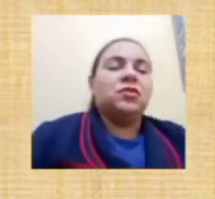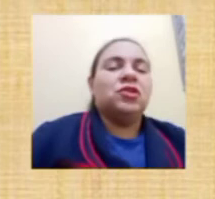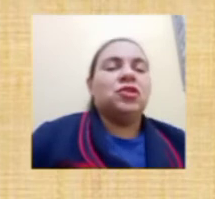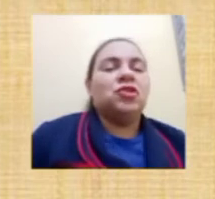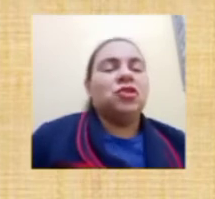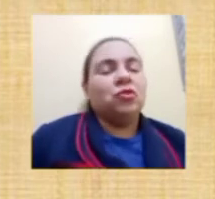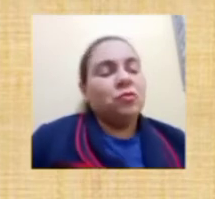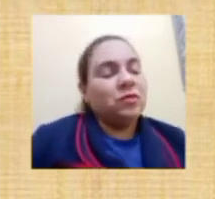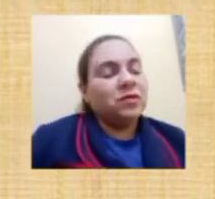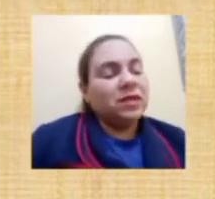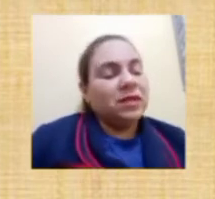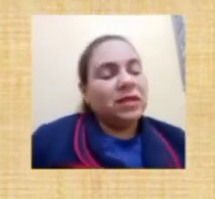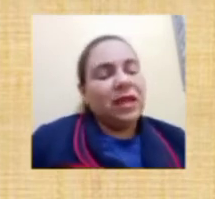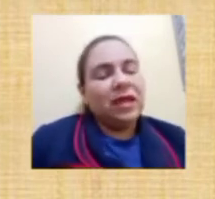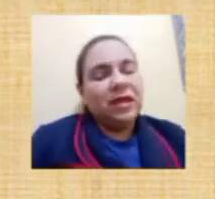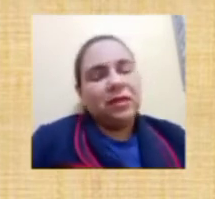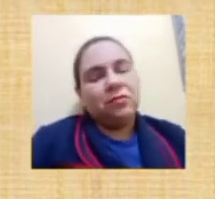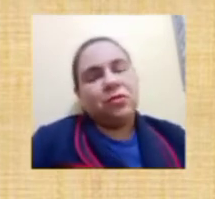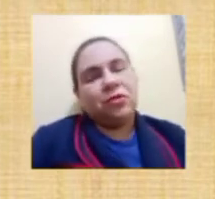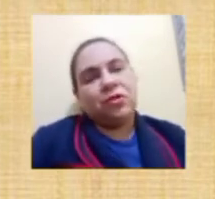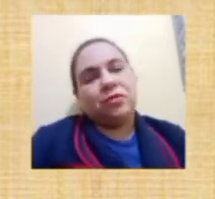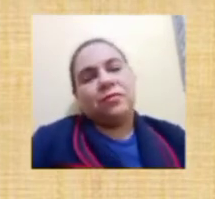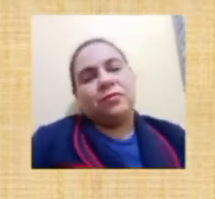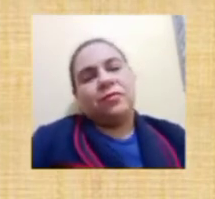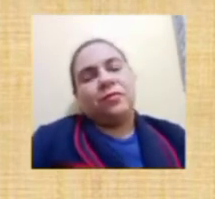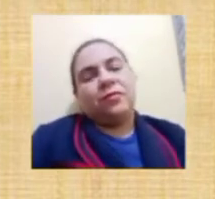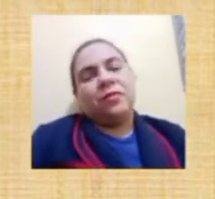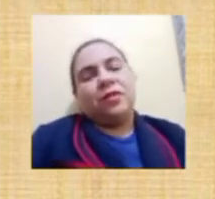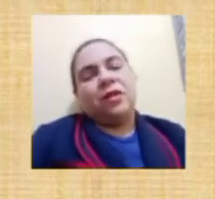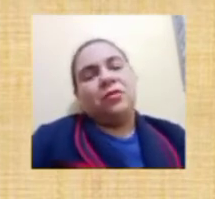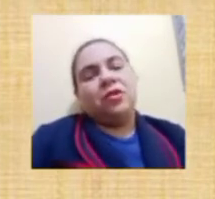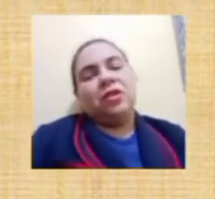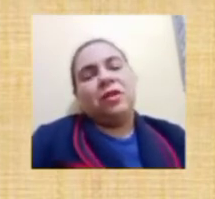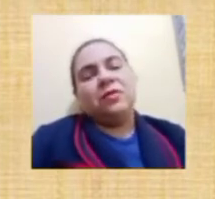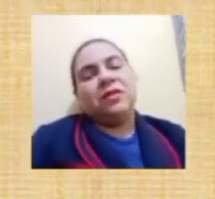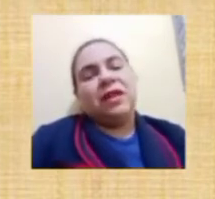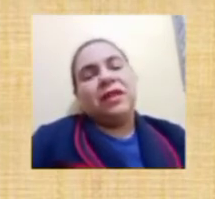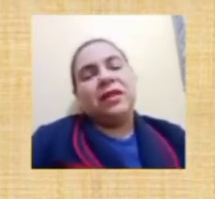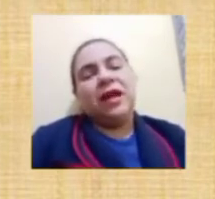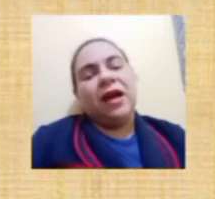se equilibrando ali em cima do livro, mas não cai, né?